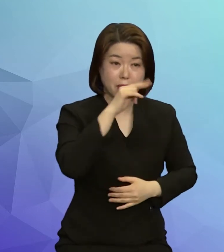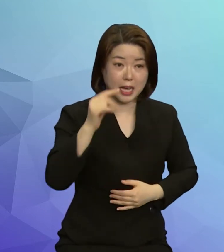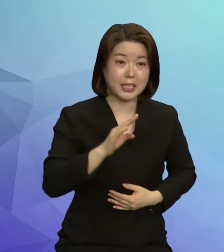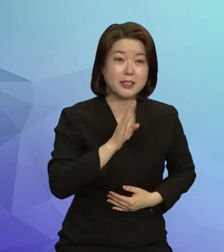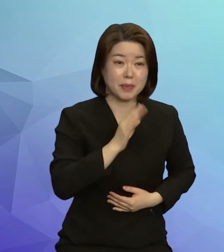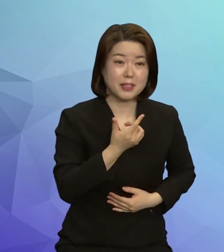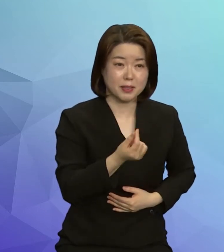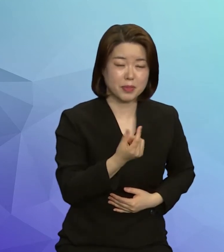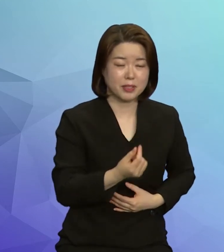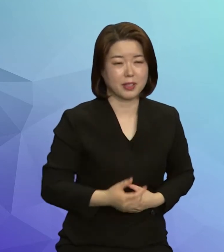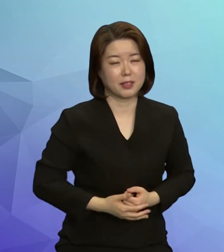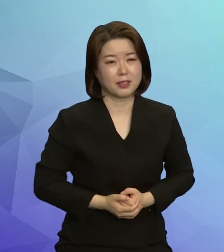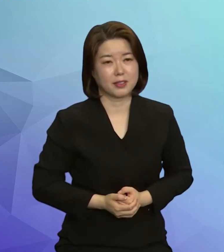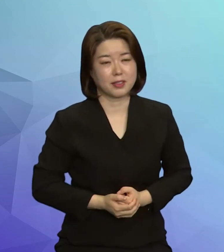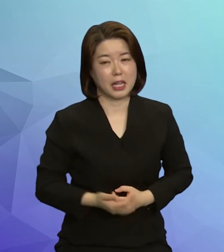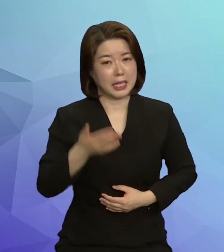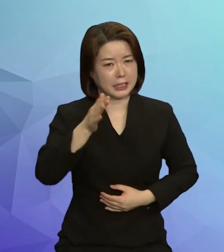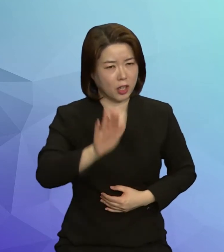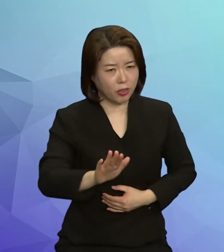사람에게는 향기예요.